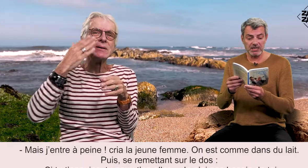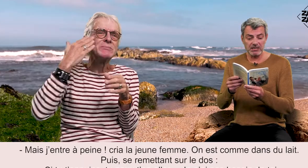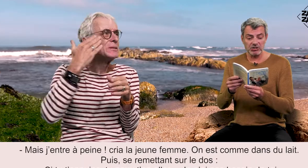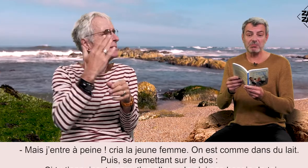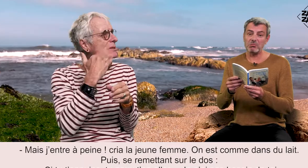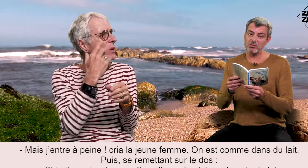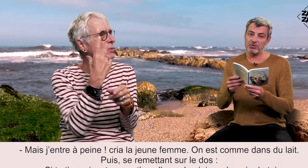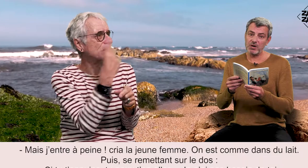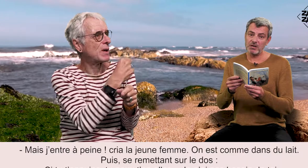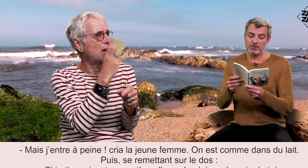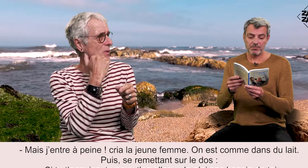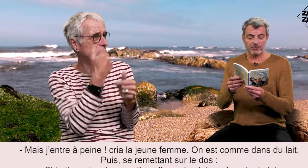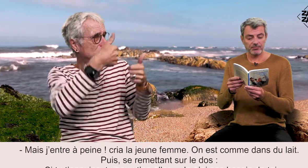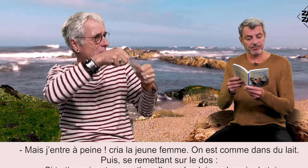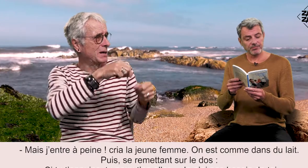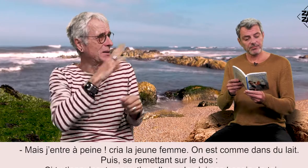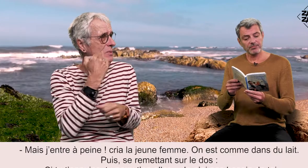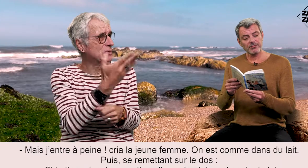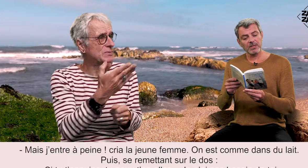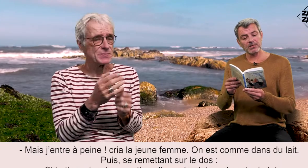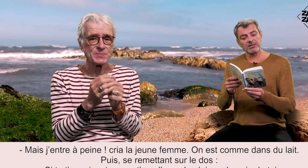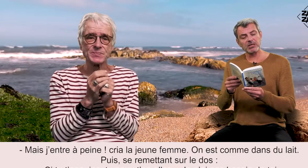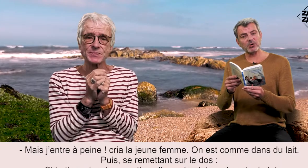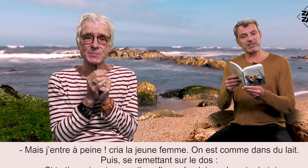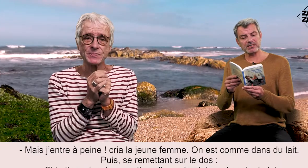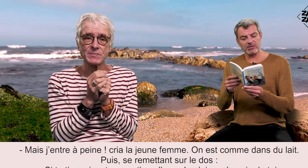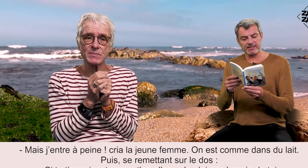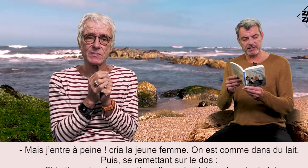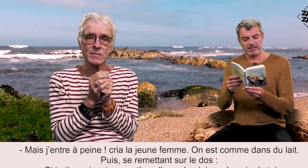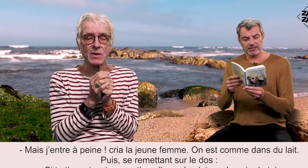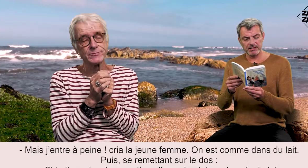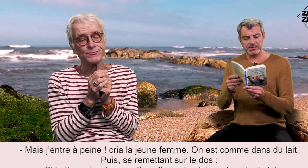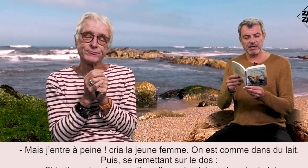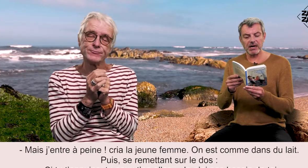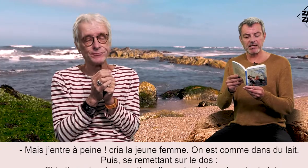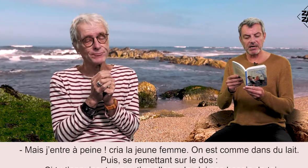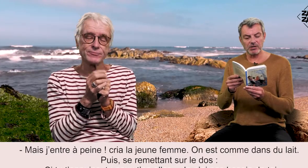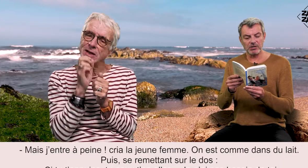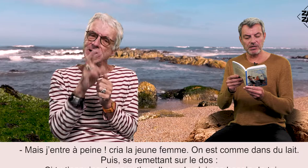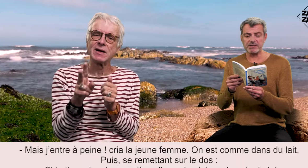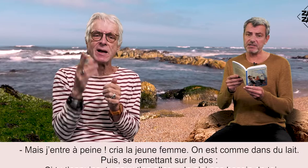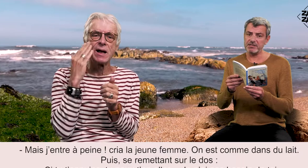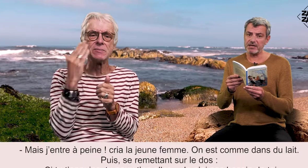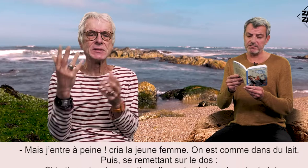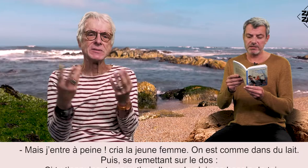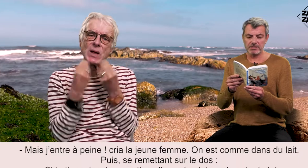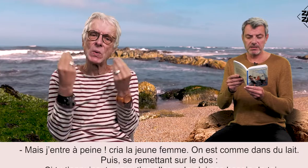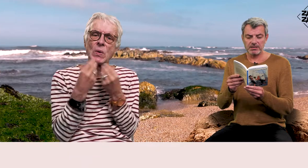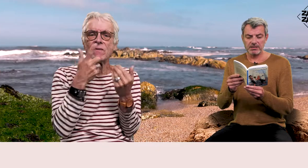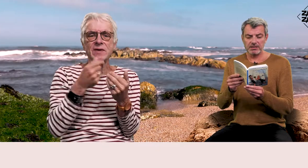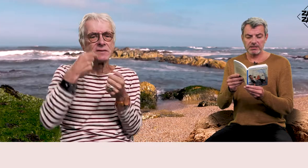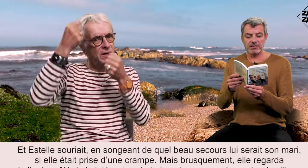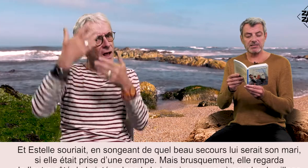peux t'en aller, je n pas besoin de toi. » Il protesta de la tête. Il déclara qu'un malheur était si vite arrivé.